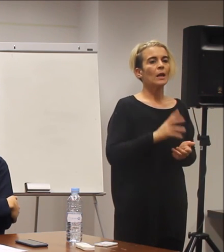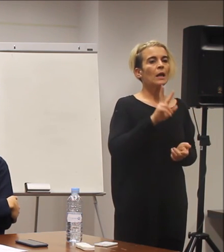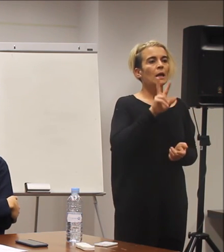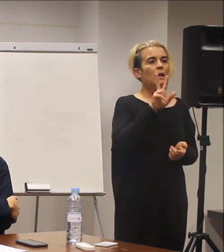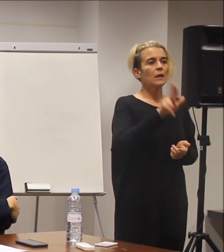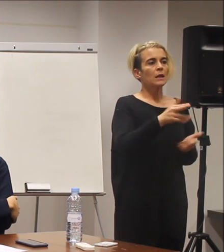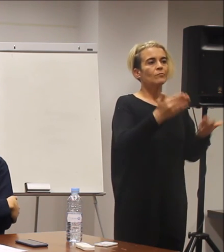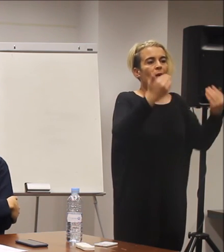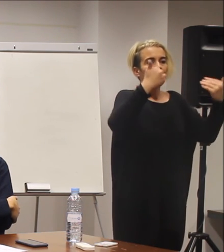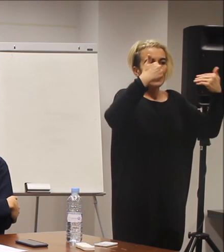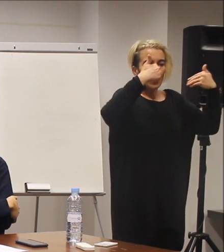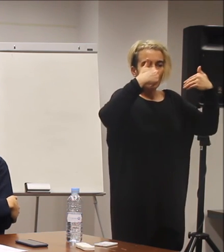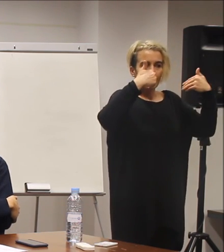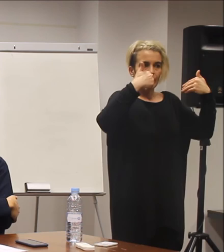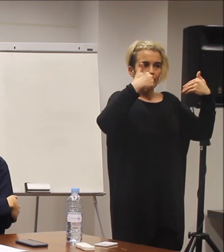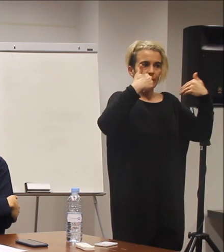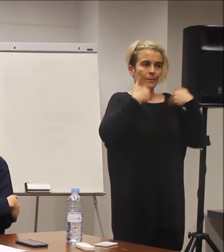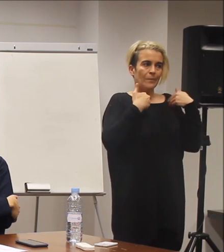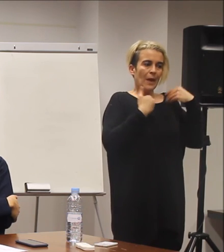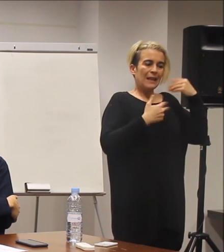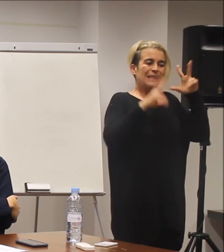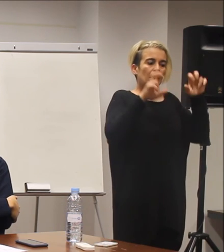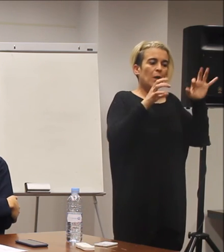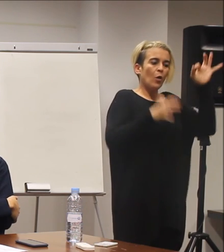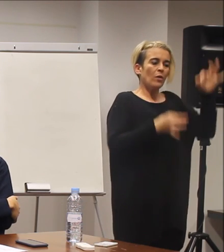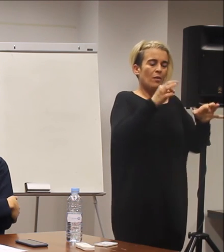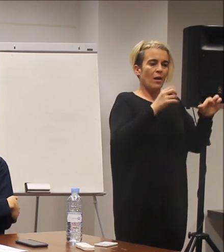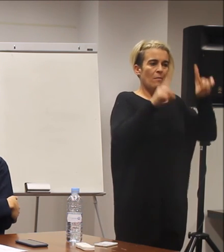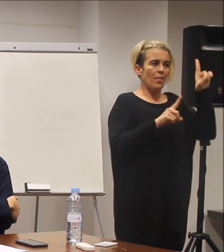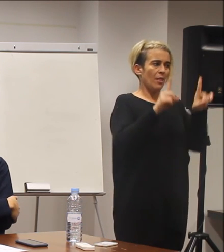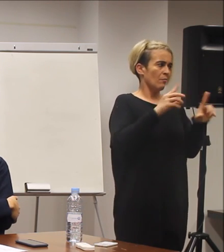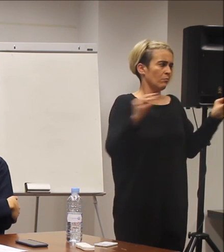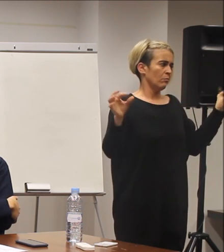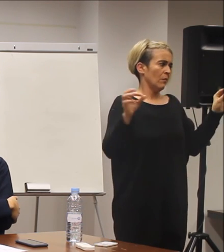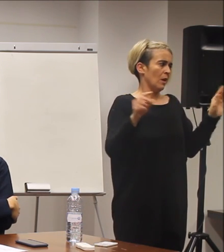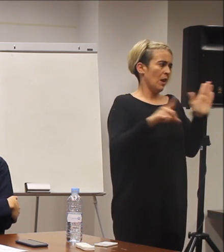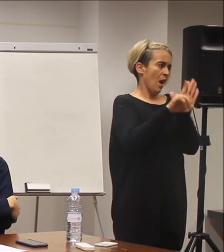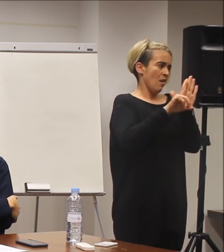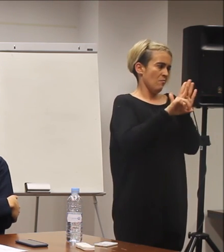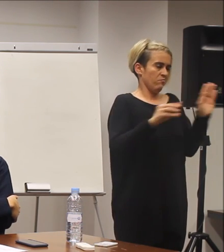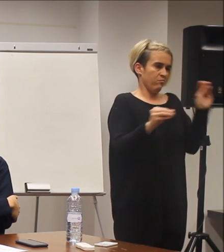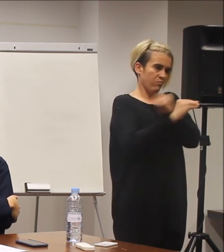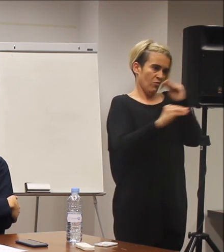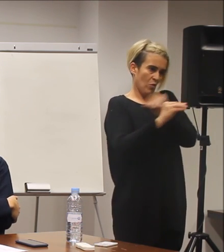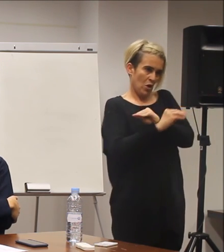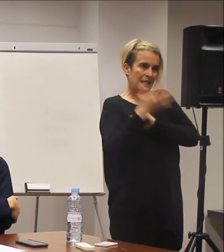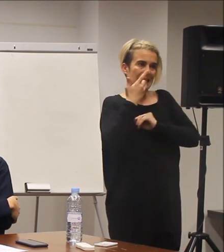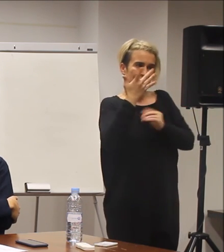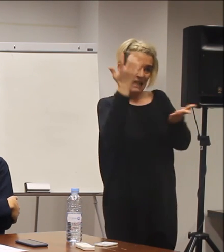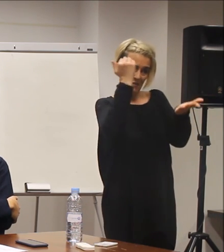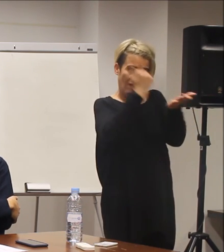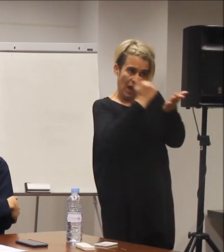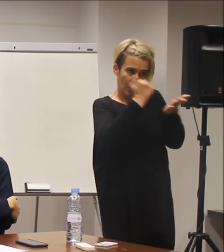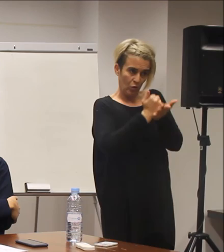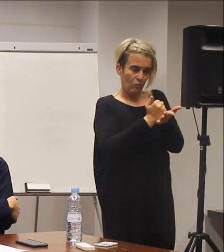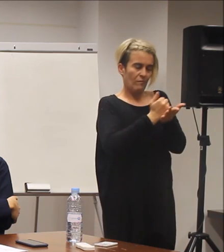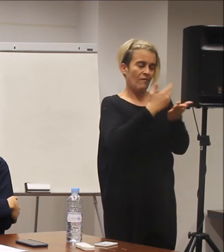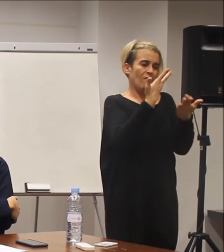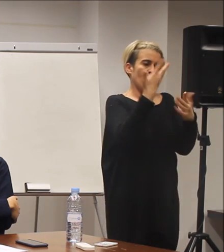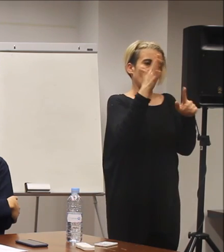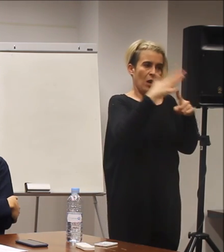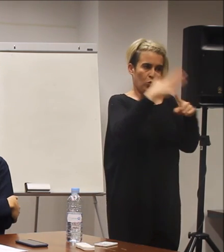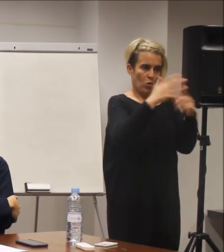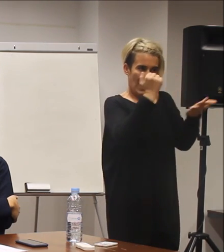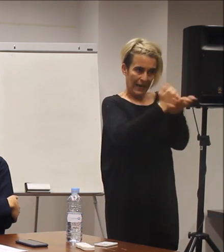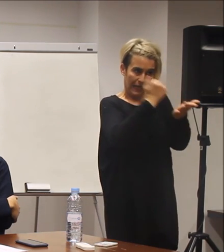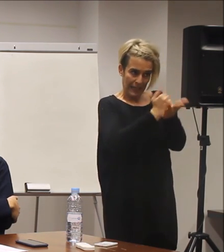jurisprudencia que se contradice. ¿Vale? Igual que os puedo decir que si tenéis factura de registro, si tenéis factura de notaría,